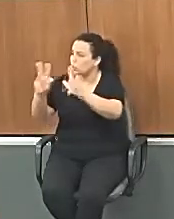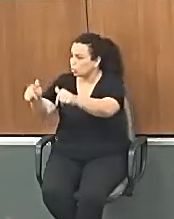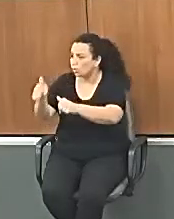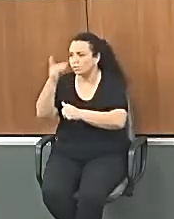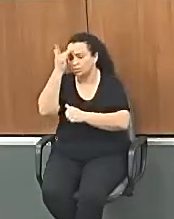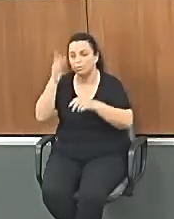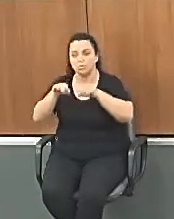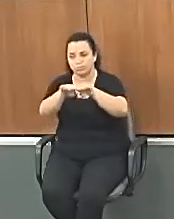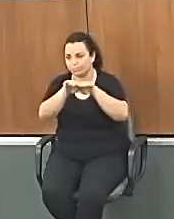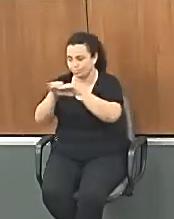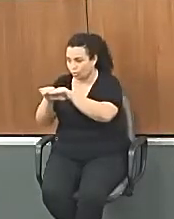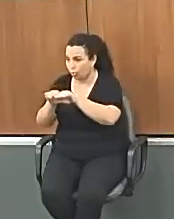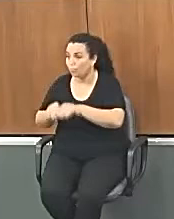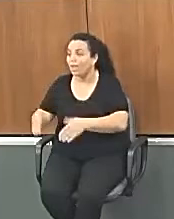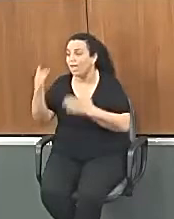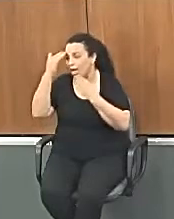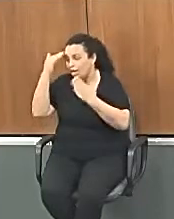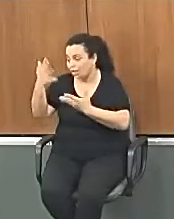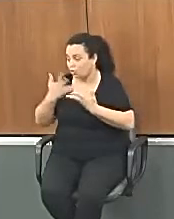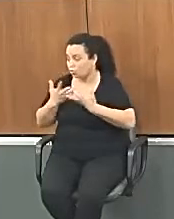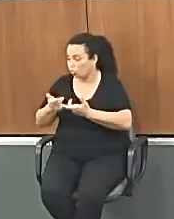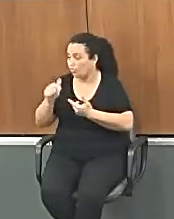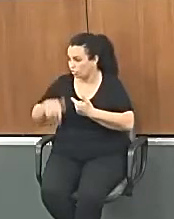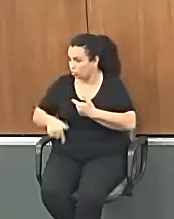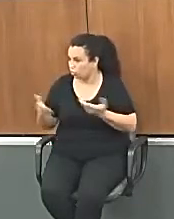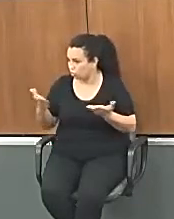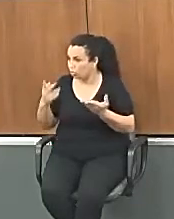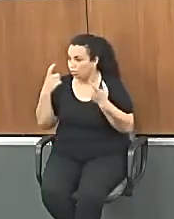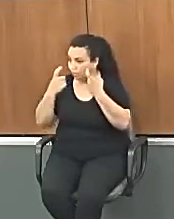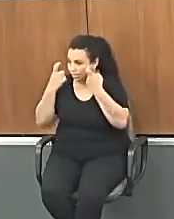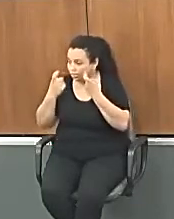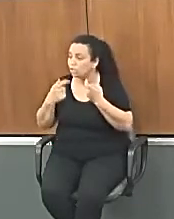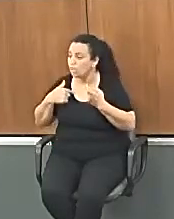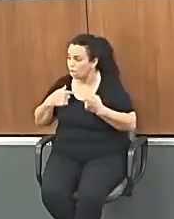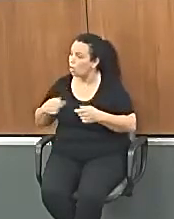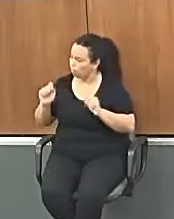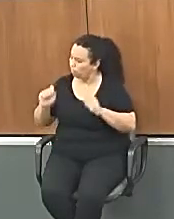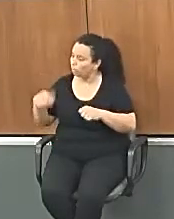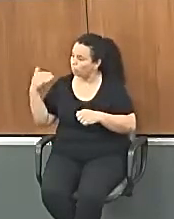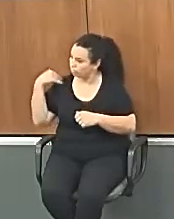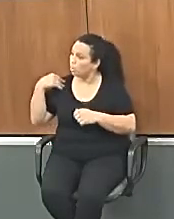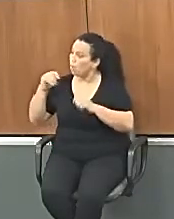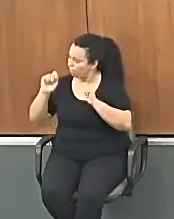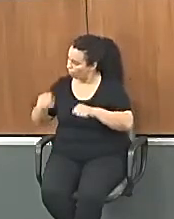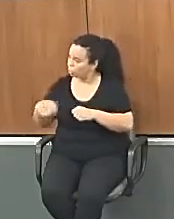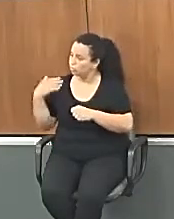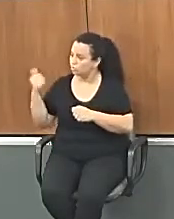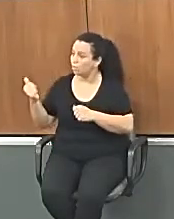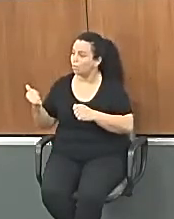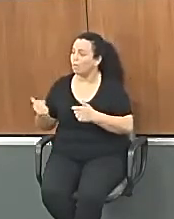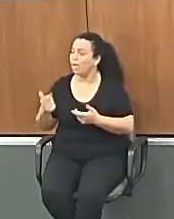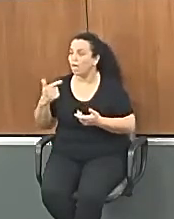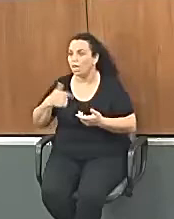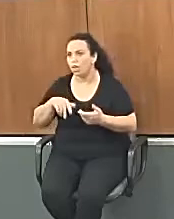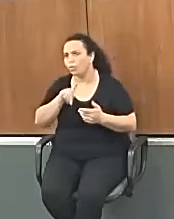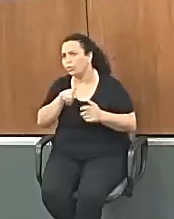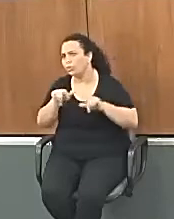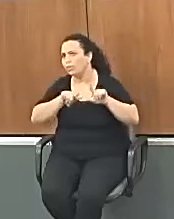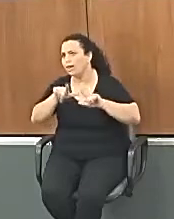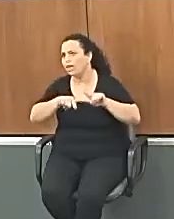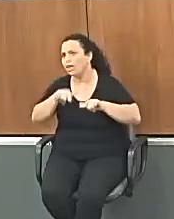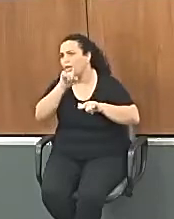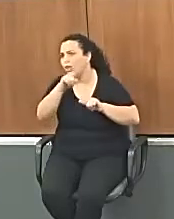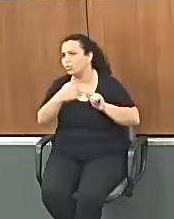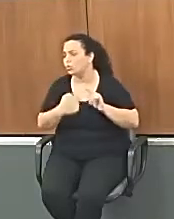agradeço aqui o convite estou à disposição e analista administrativo no segundo andar por enquanto nós vamos mudar do